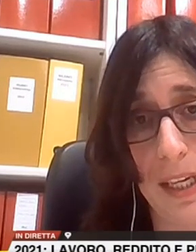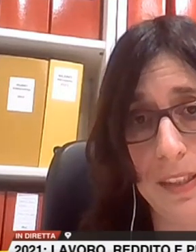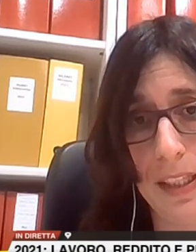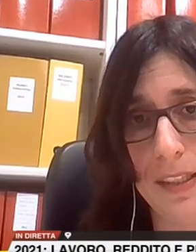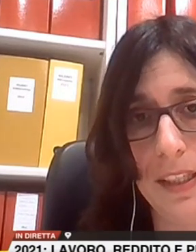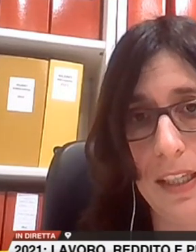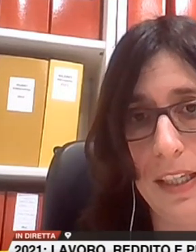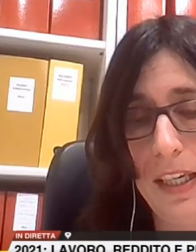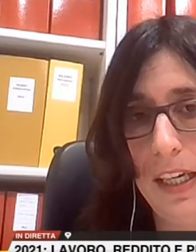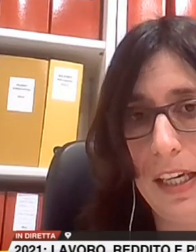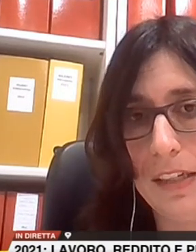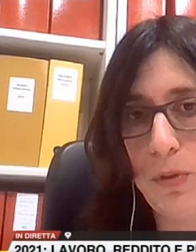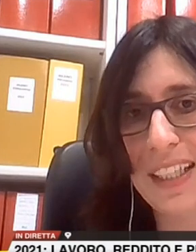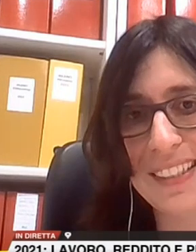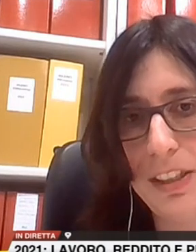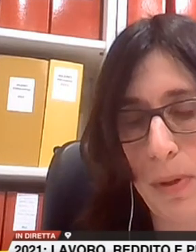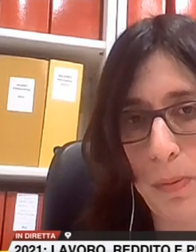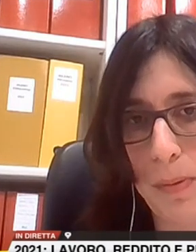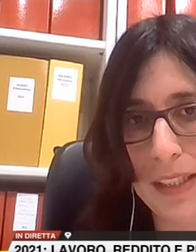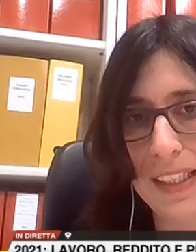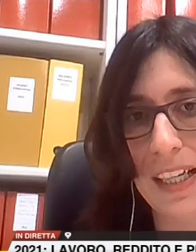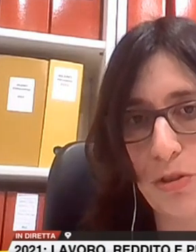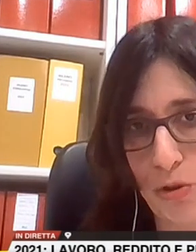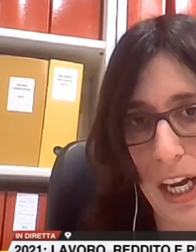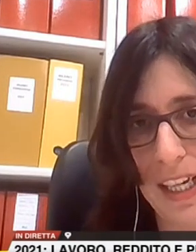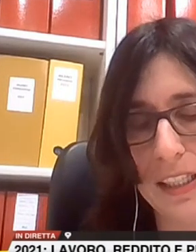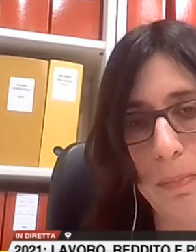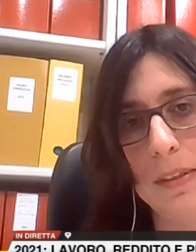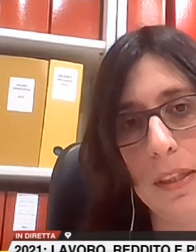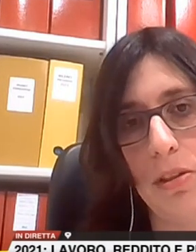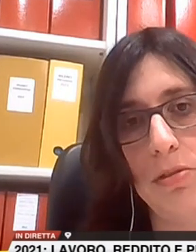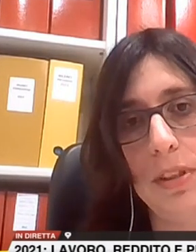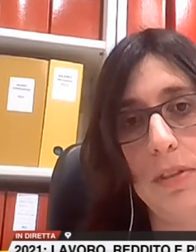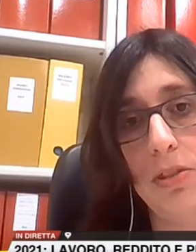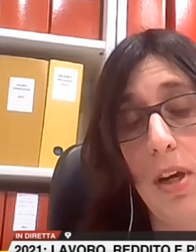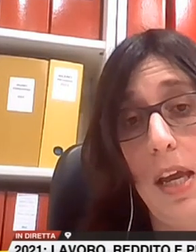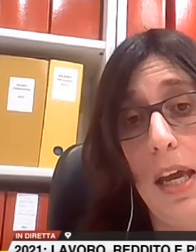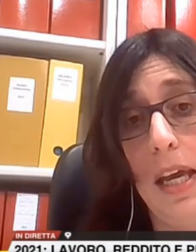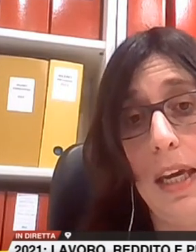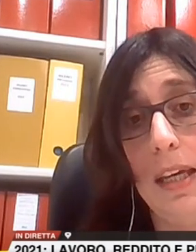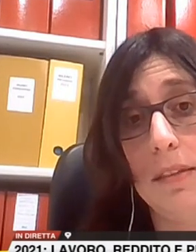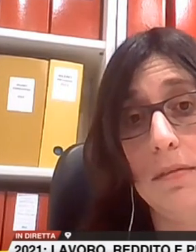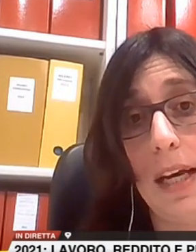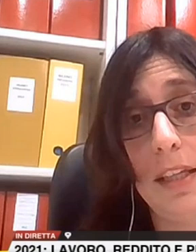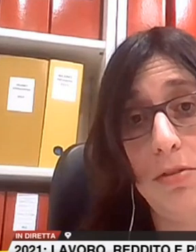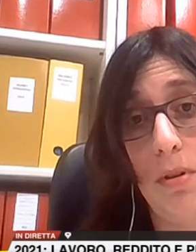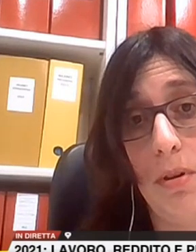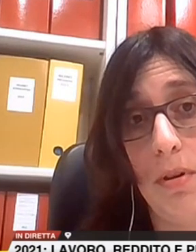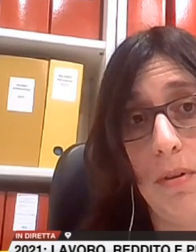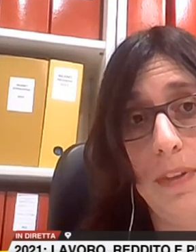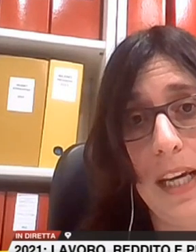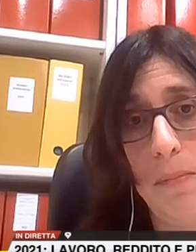genererebbe una grandissima problematica sociale anche per il territorio di Treviso. E